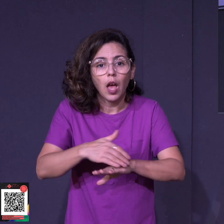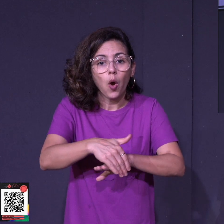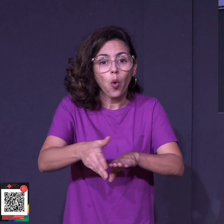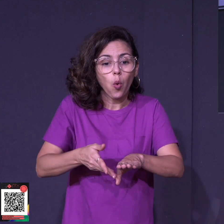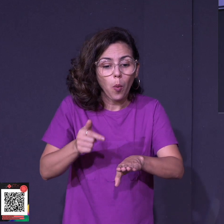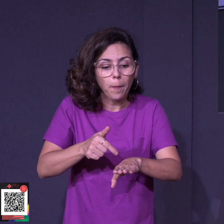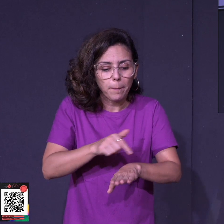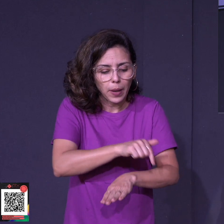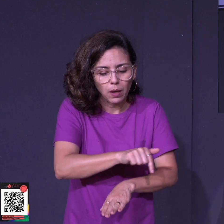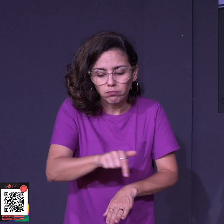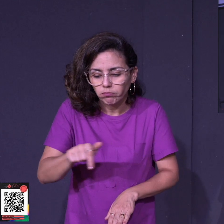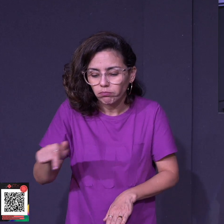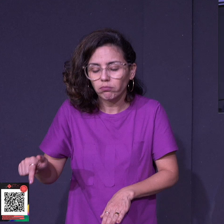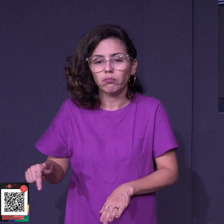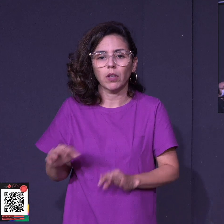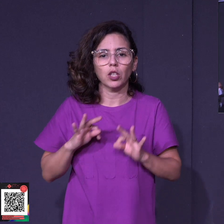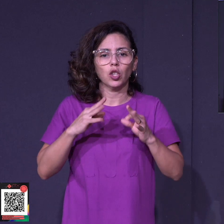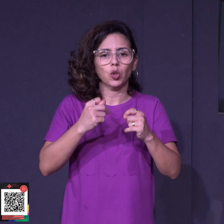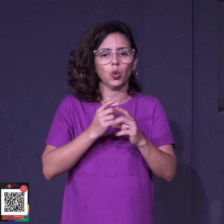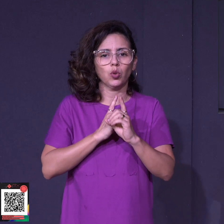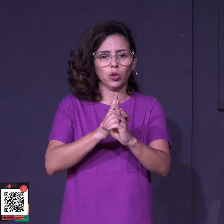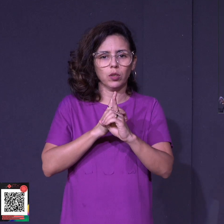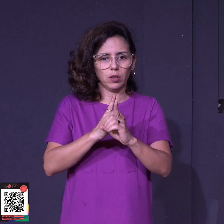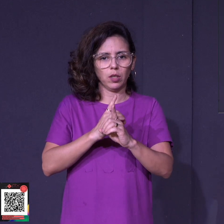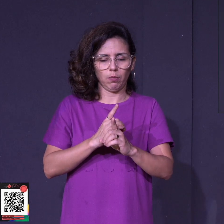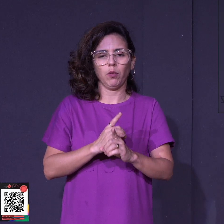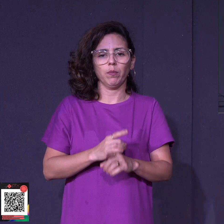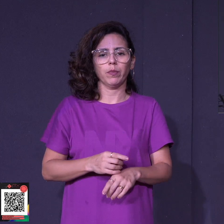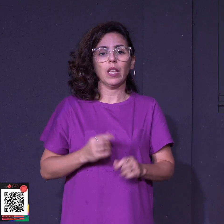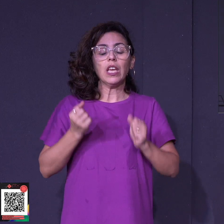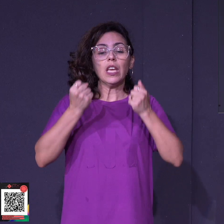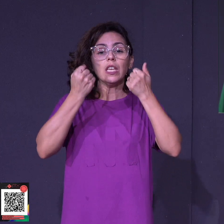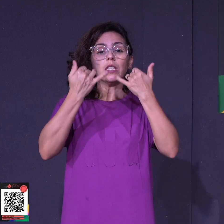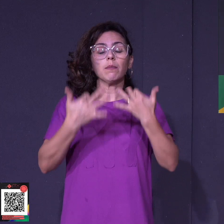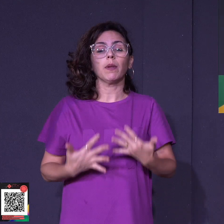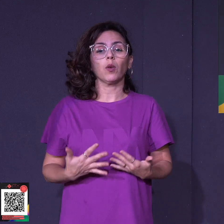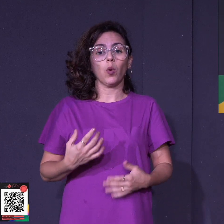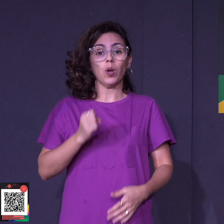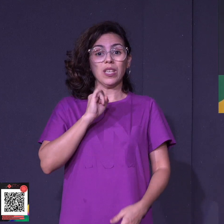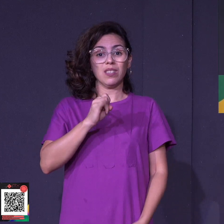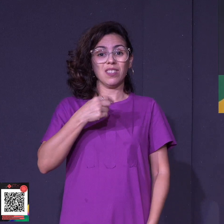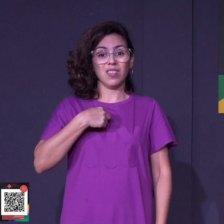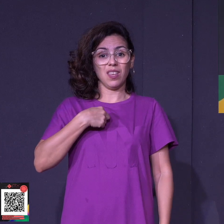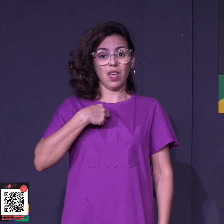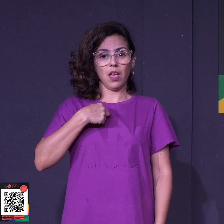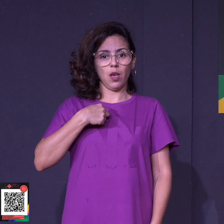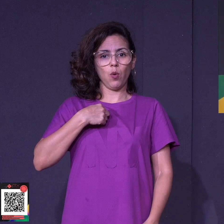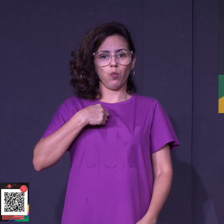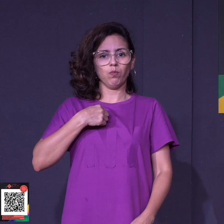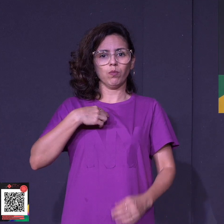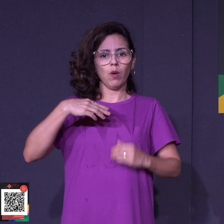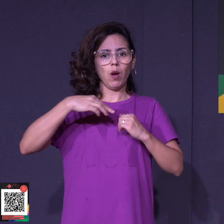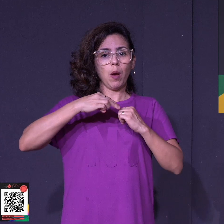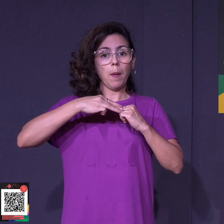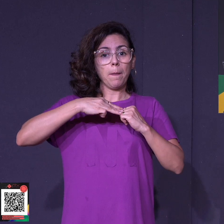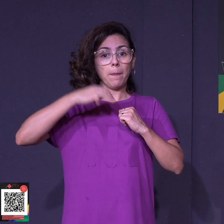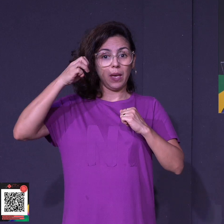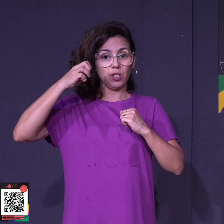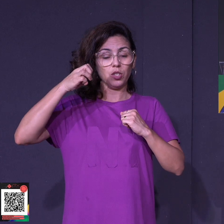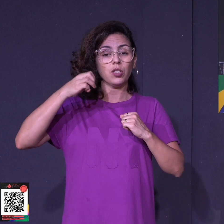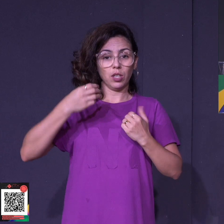essas coisas, vocês só serão abençoados se as praticardes.